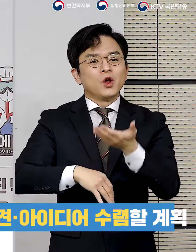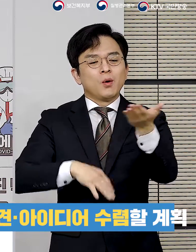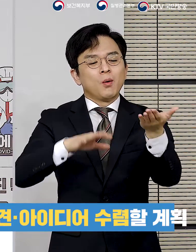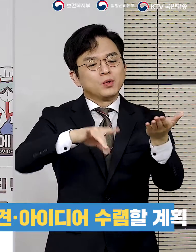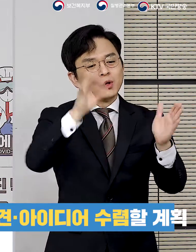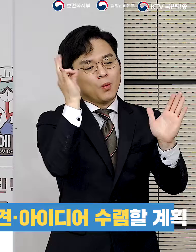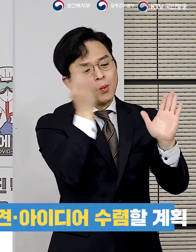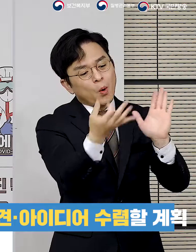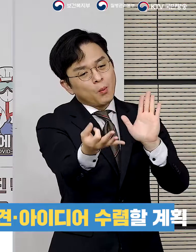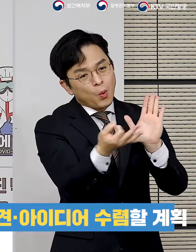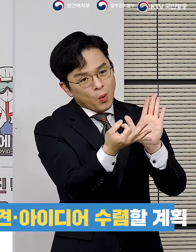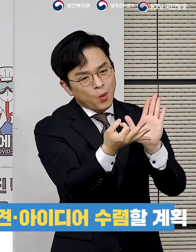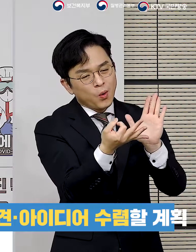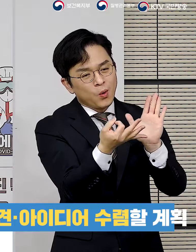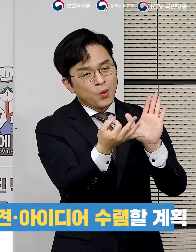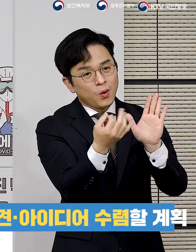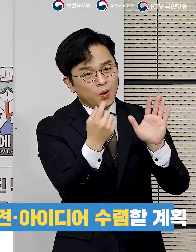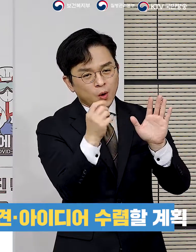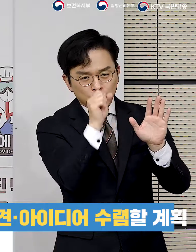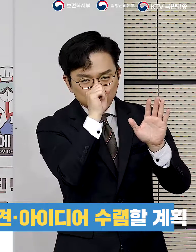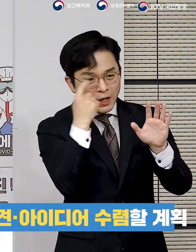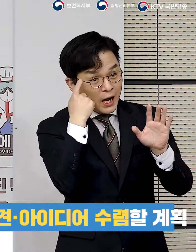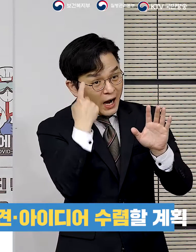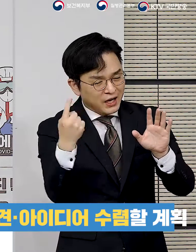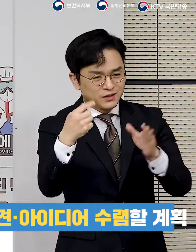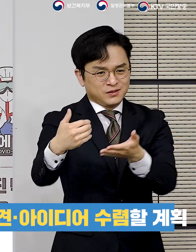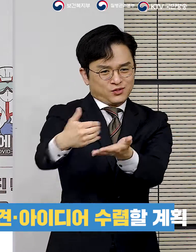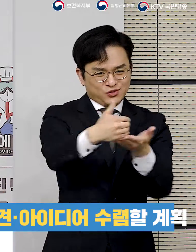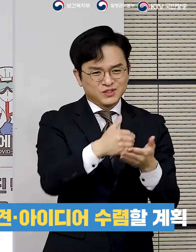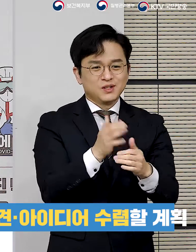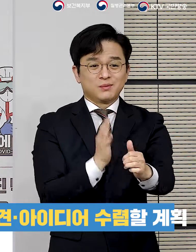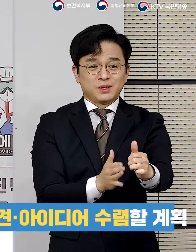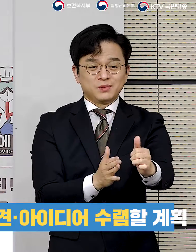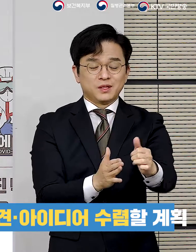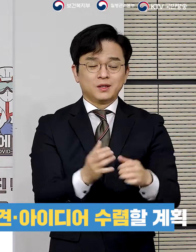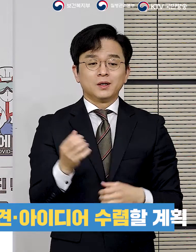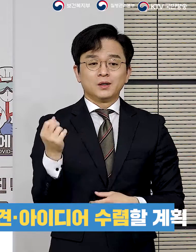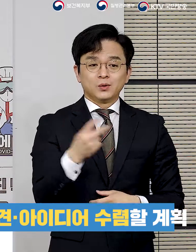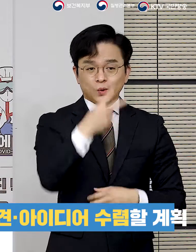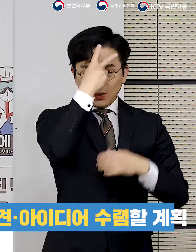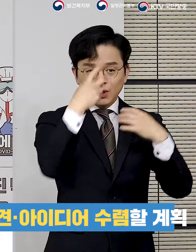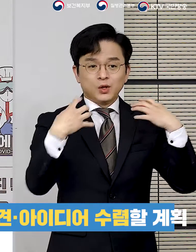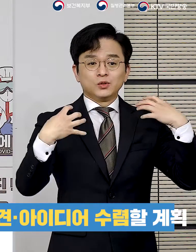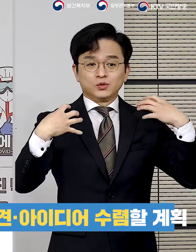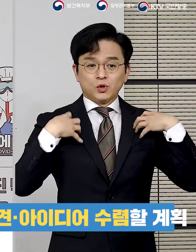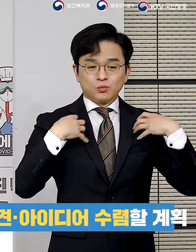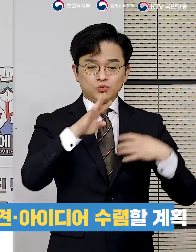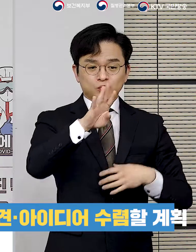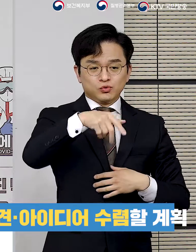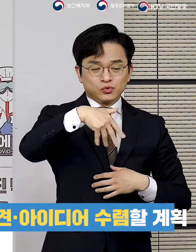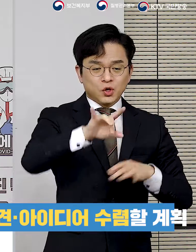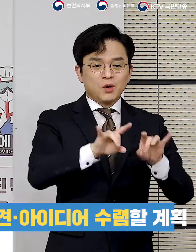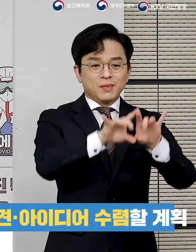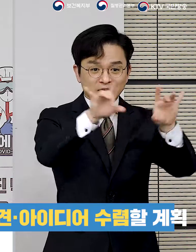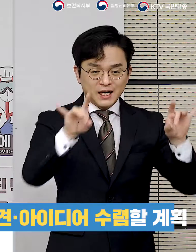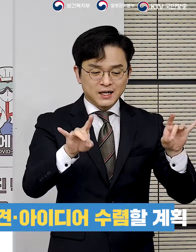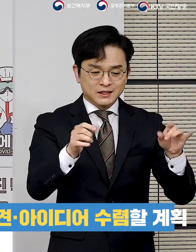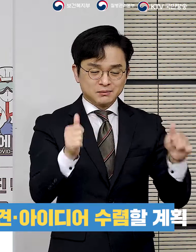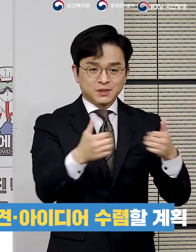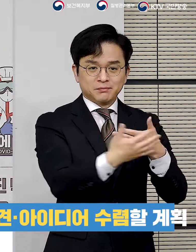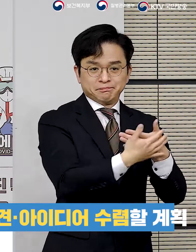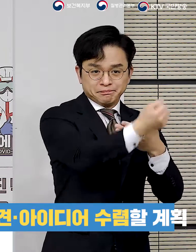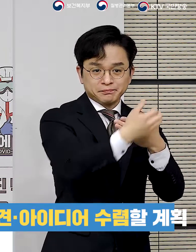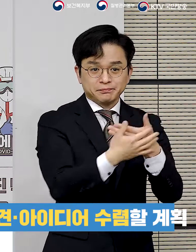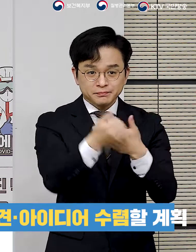수렴에 초점을 두고 공개되는 초안입니다. 앞으로 각 부처별로 이해관계자의 의견을 더